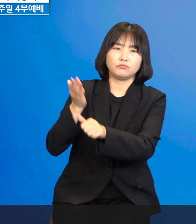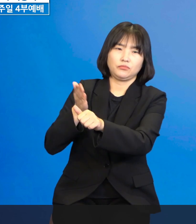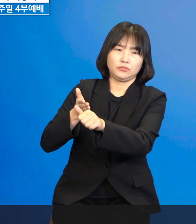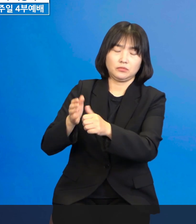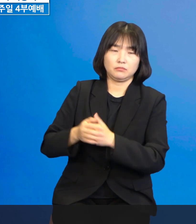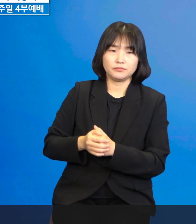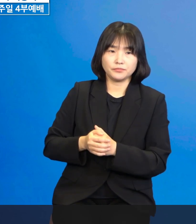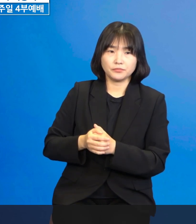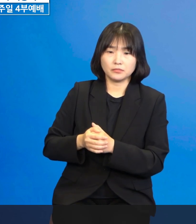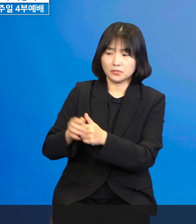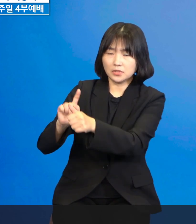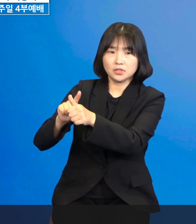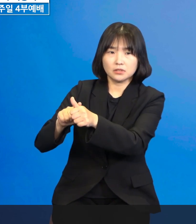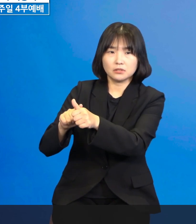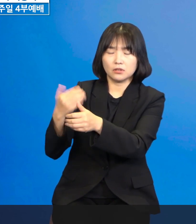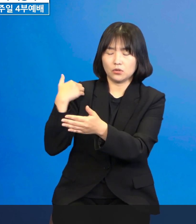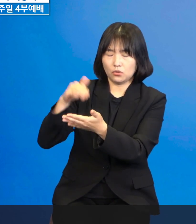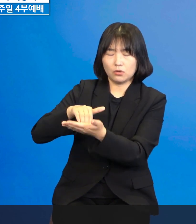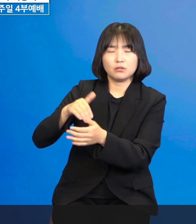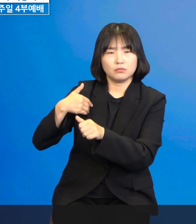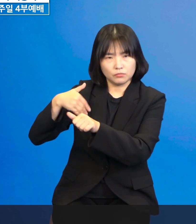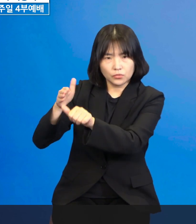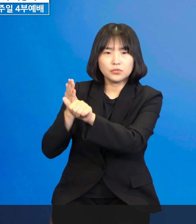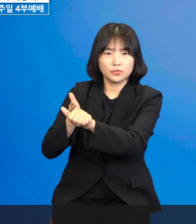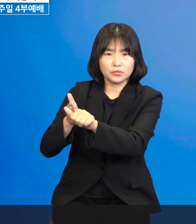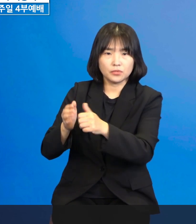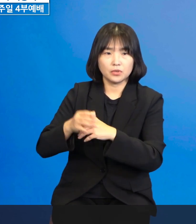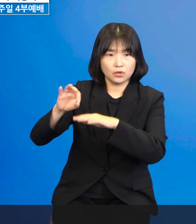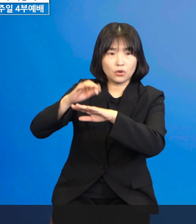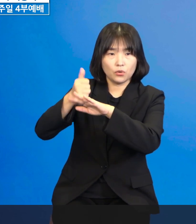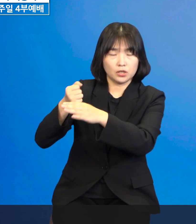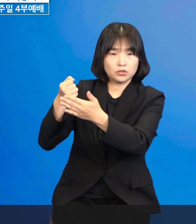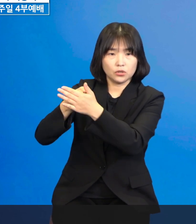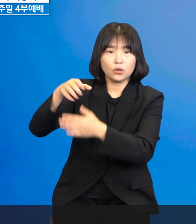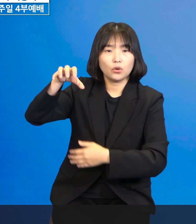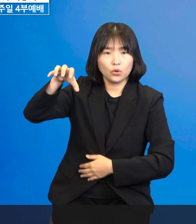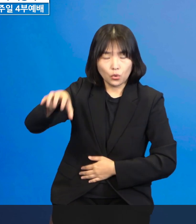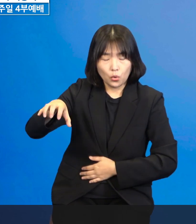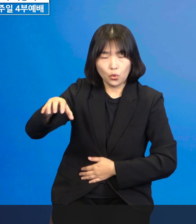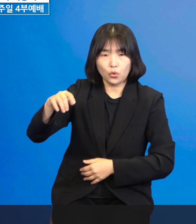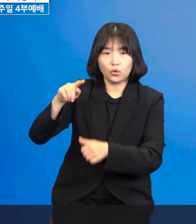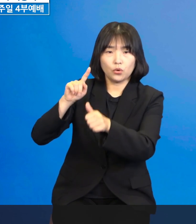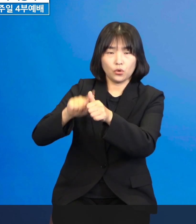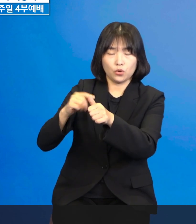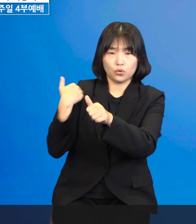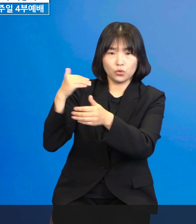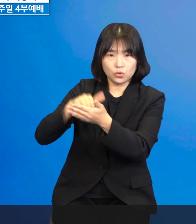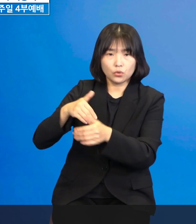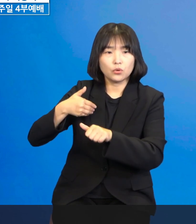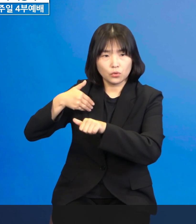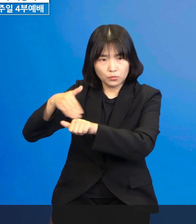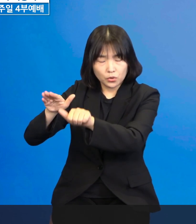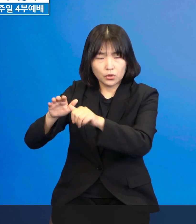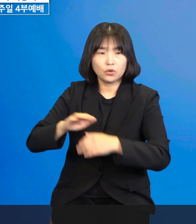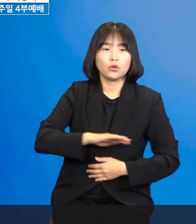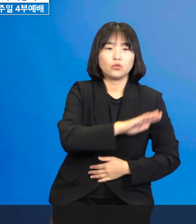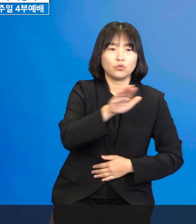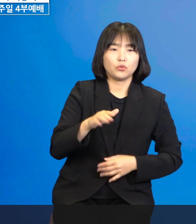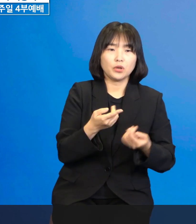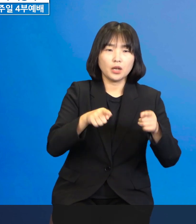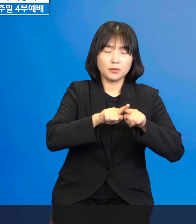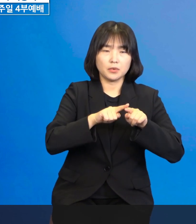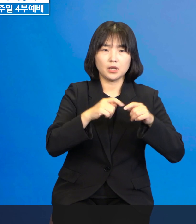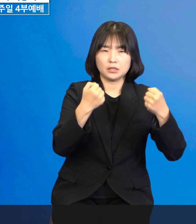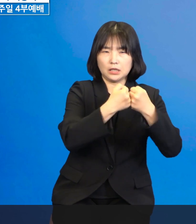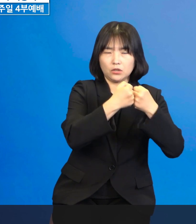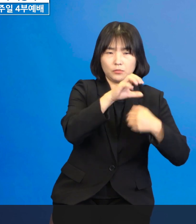강요하였다. 저 사람을 돌려보내십시오. 임금님께서 그에게 지정하여 준 그곳으로 그를 돌려보내시고 우리와